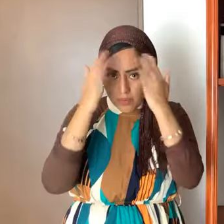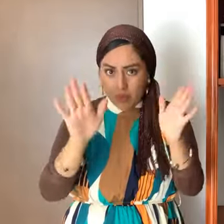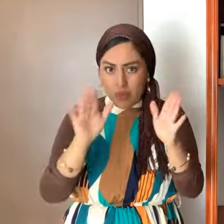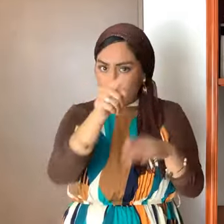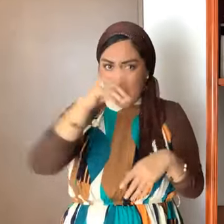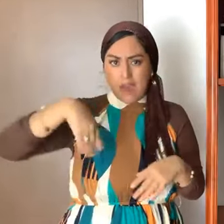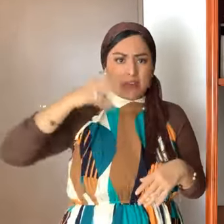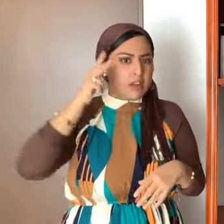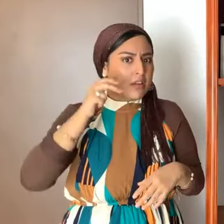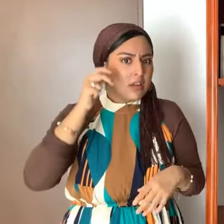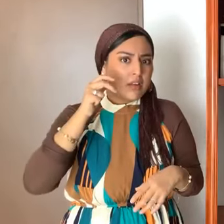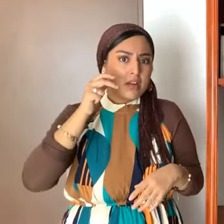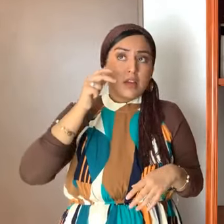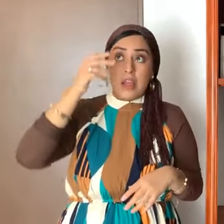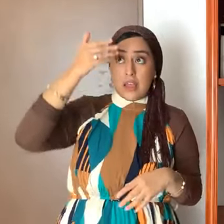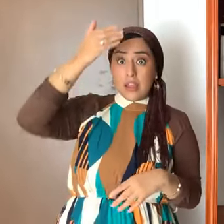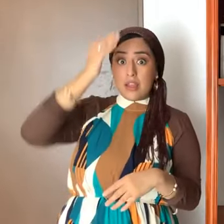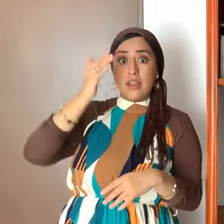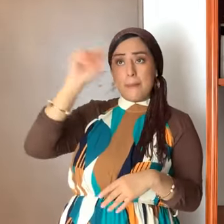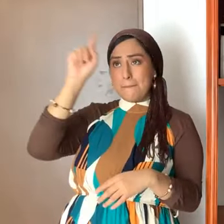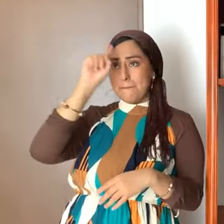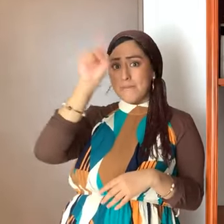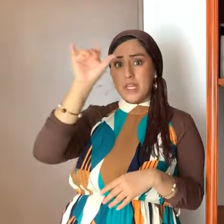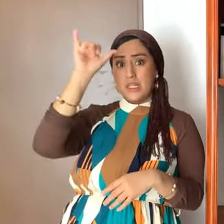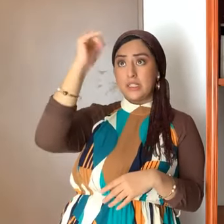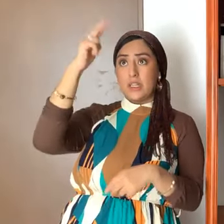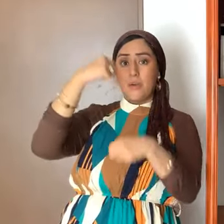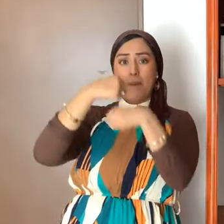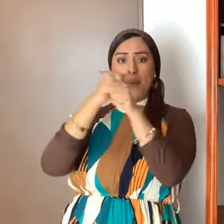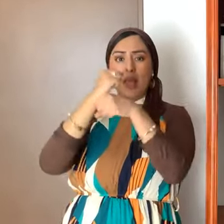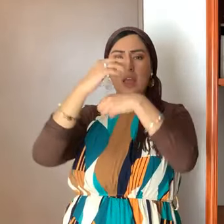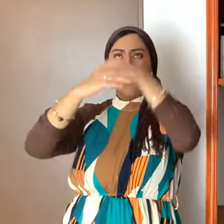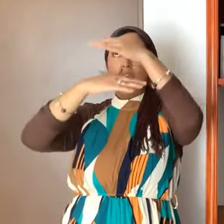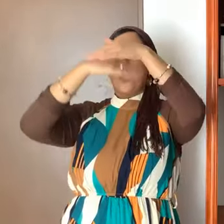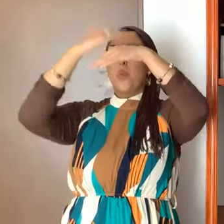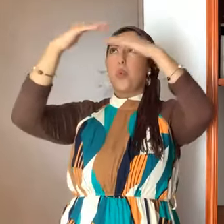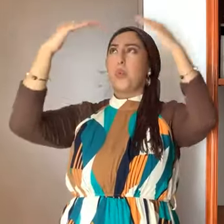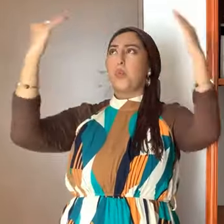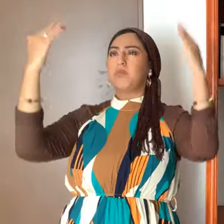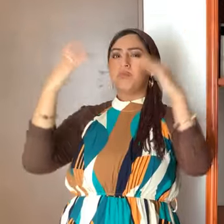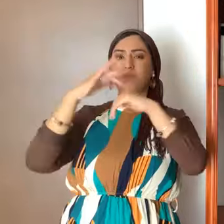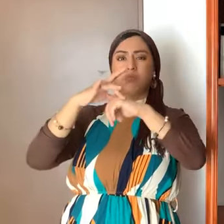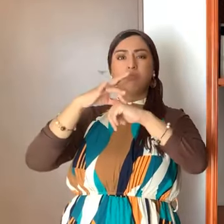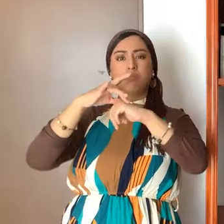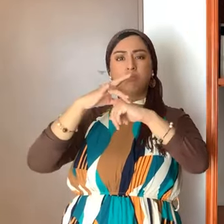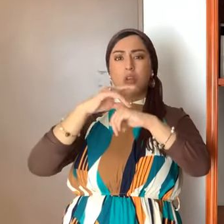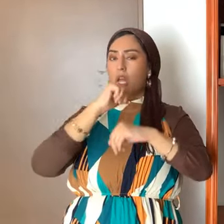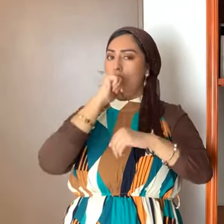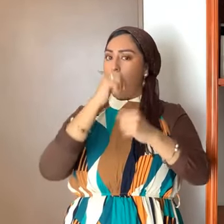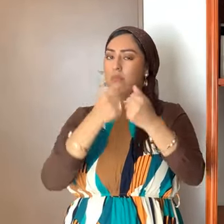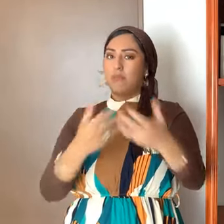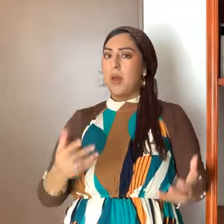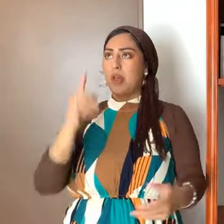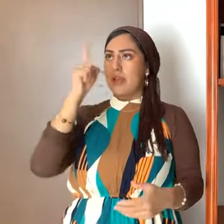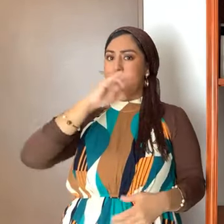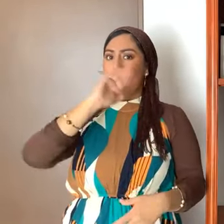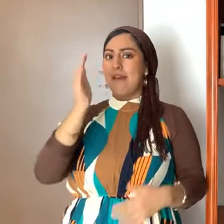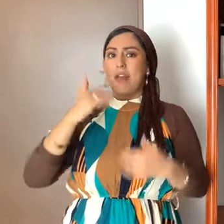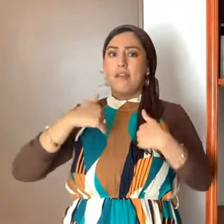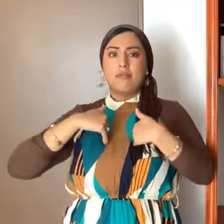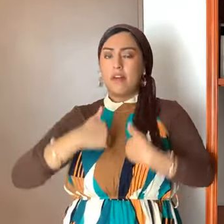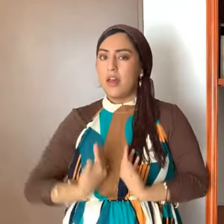no has oído, que el Elohim eterno es Yahweh, el cual creó los confines de la tierra? No desfallece ni se fatiga